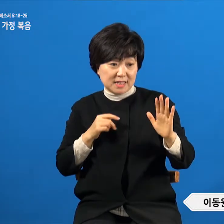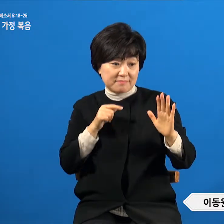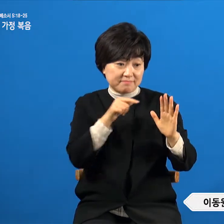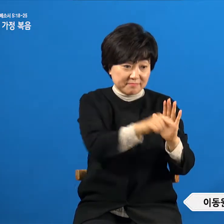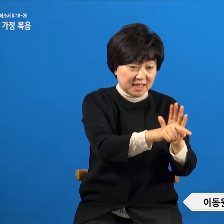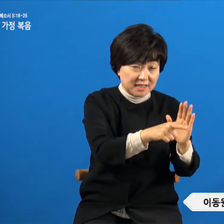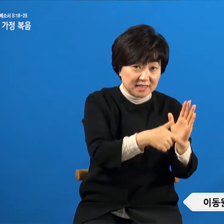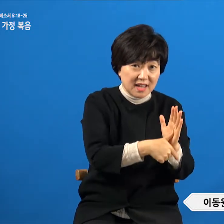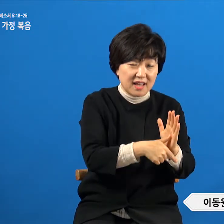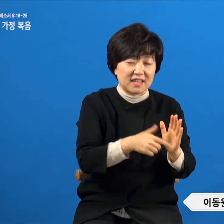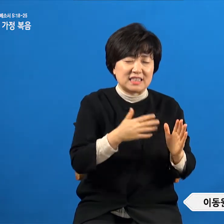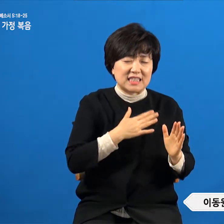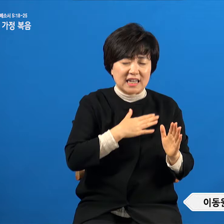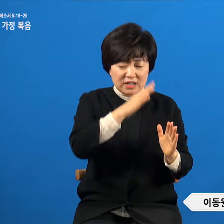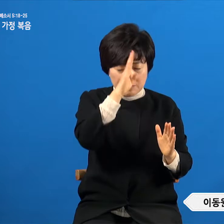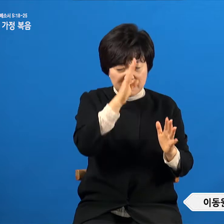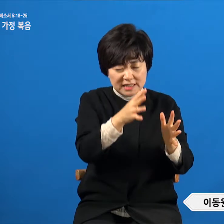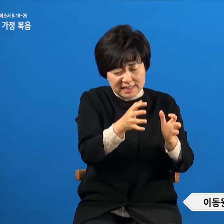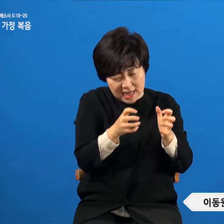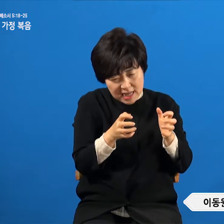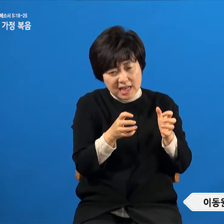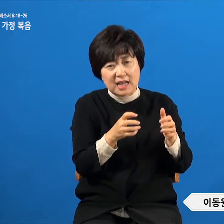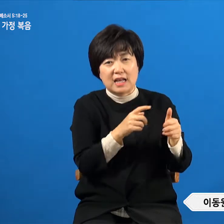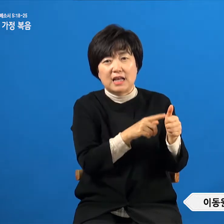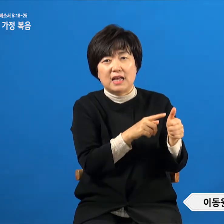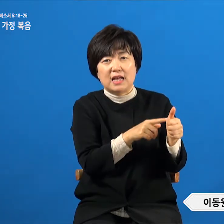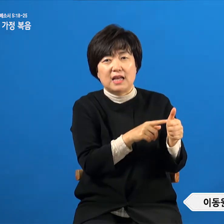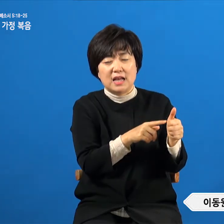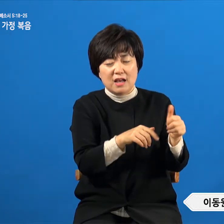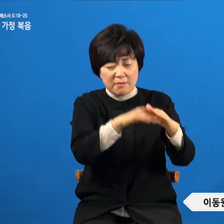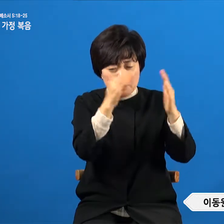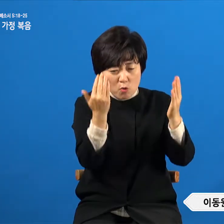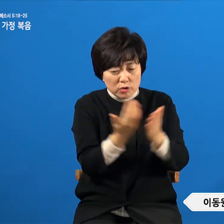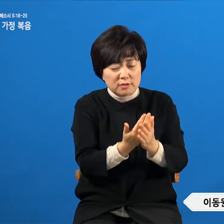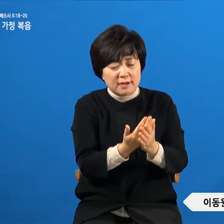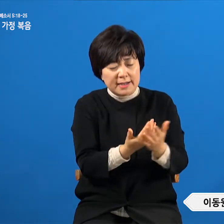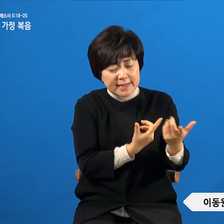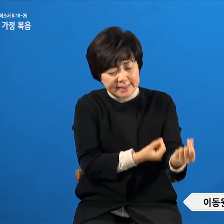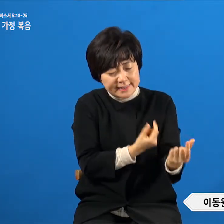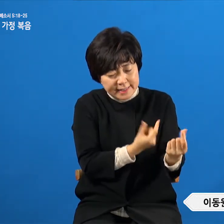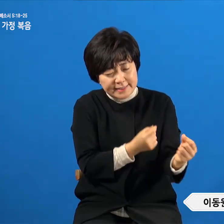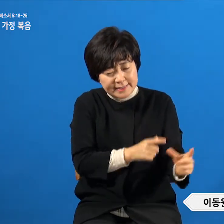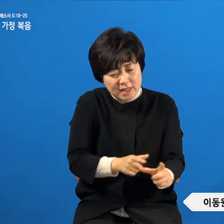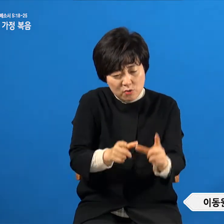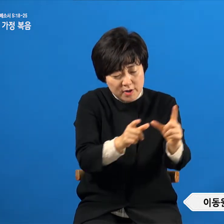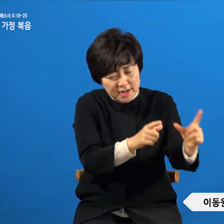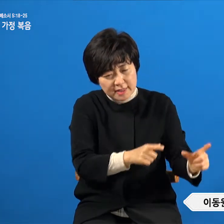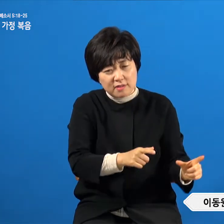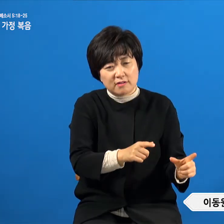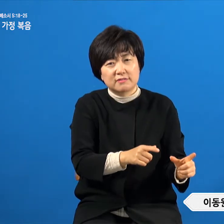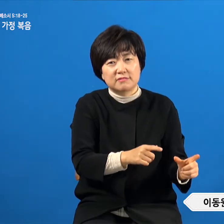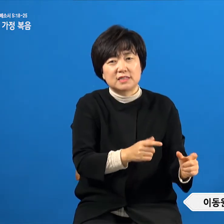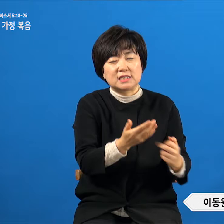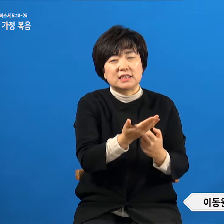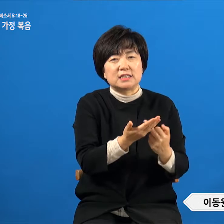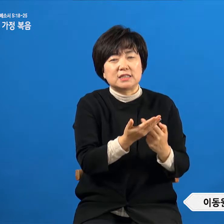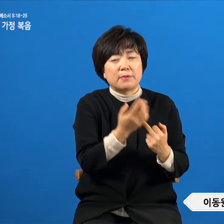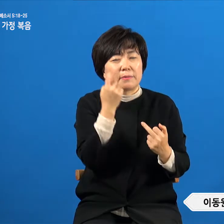때 거기서 자기 자신이 나환자이면서 거기서 모든 애환을 겪었던 그